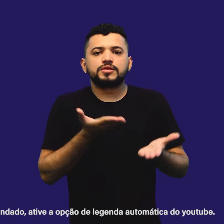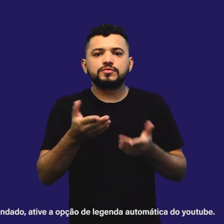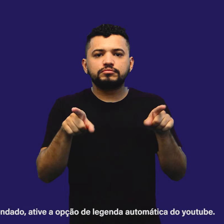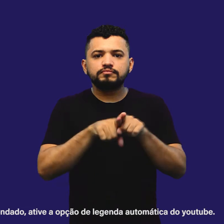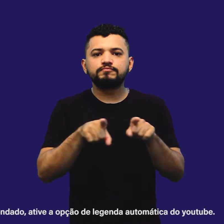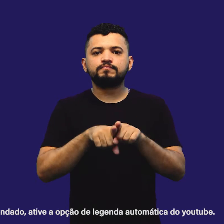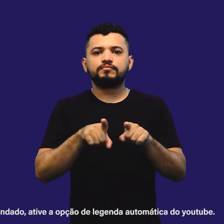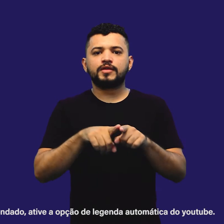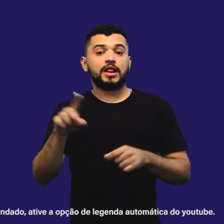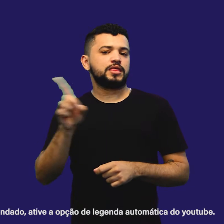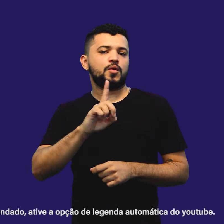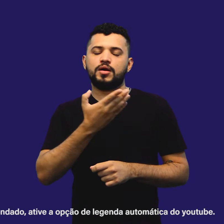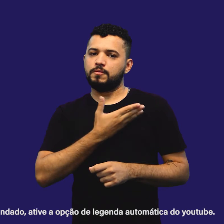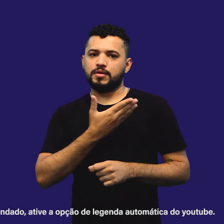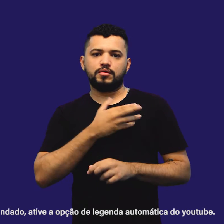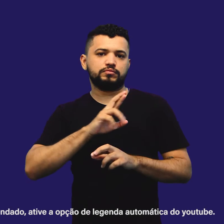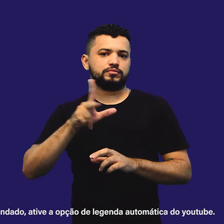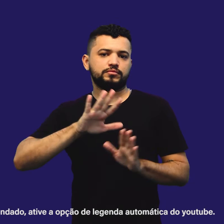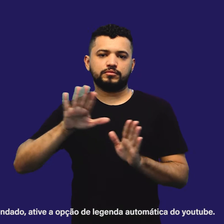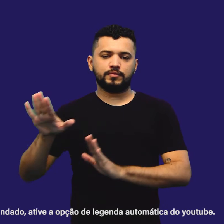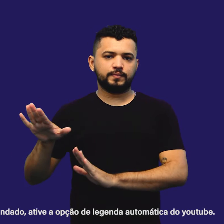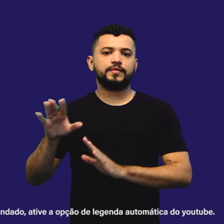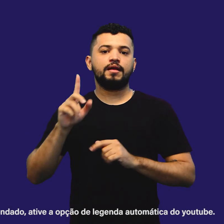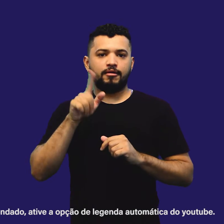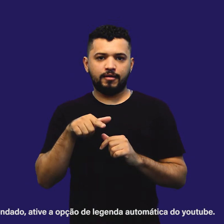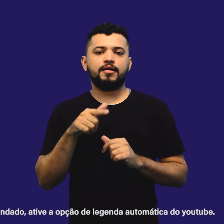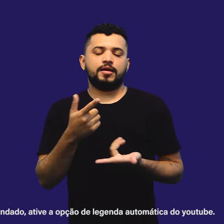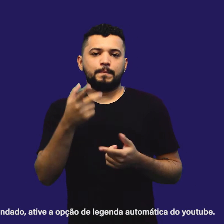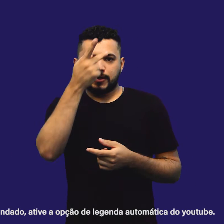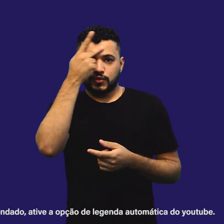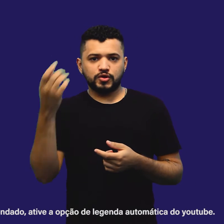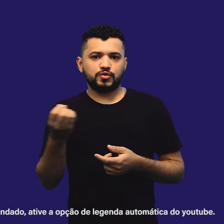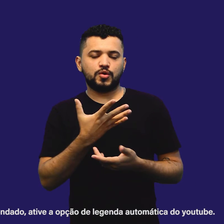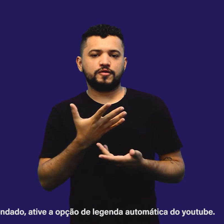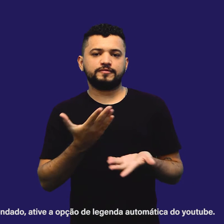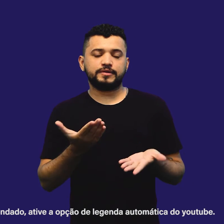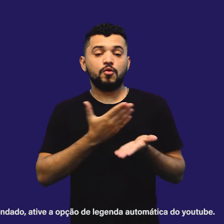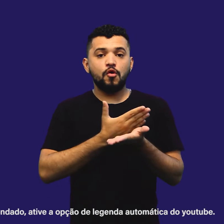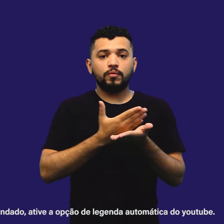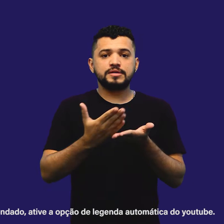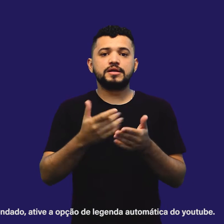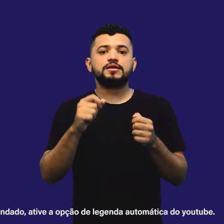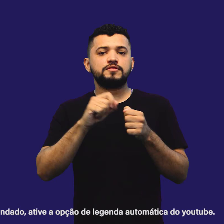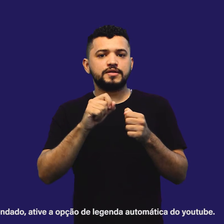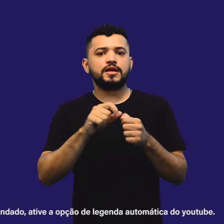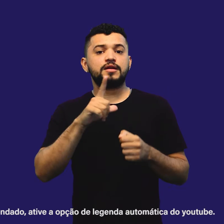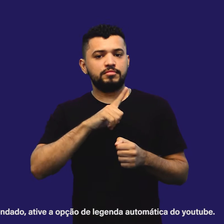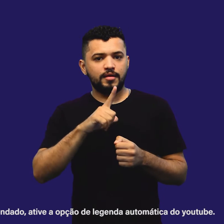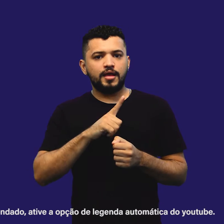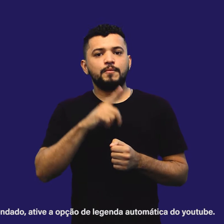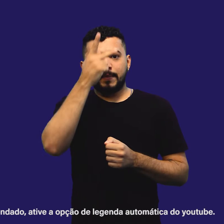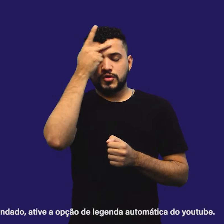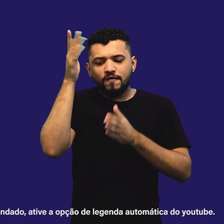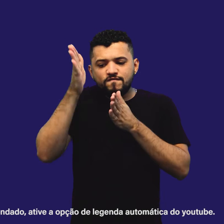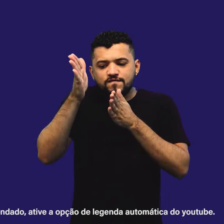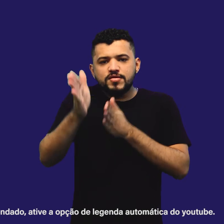eram amigos, conhecidos ou antigos clientes. E a gente, desde o princípio, a gente tem clientes fiéis que